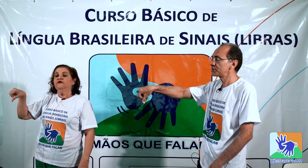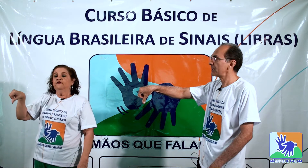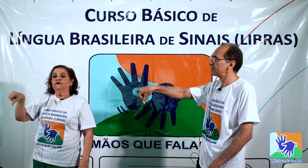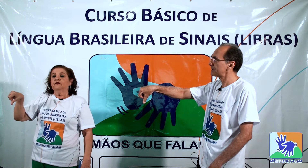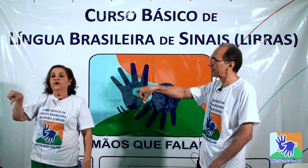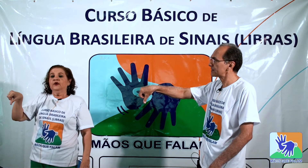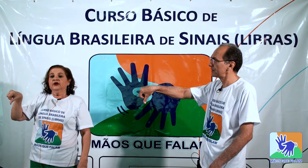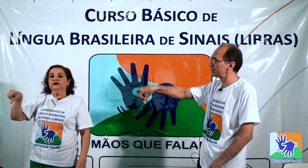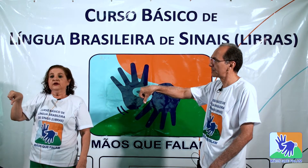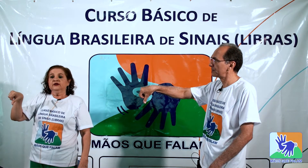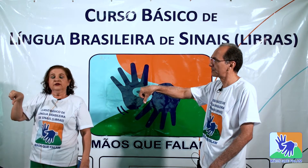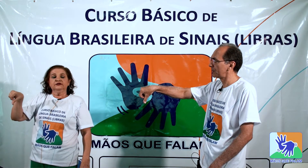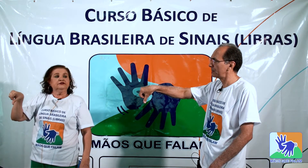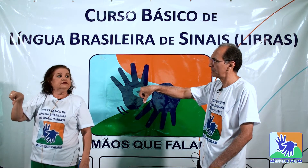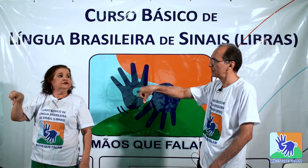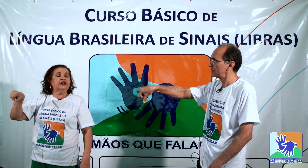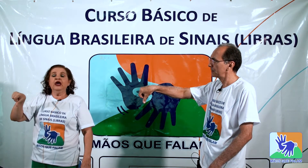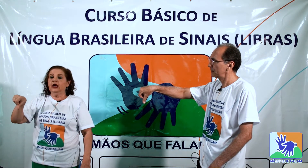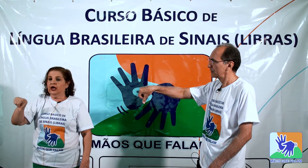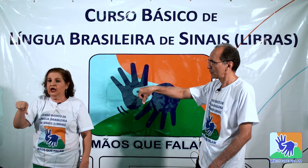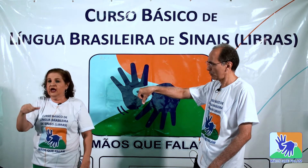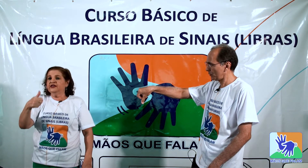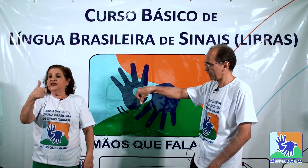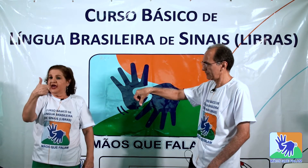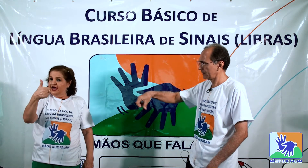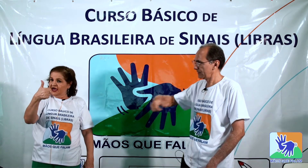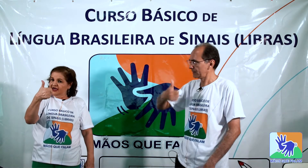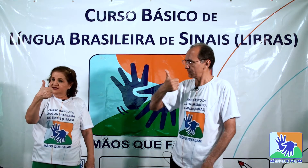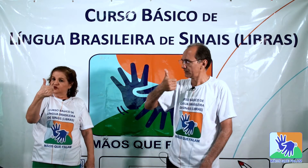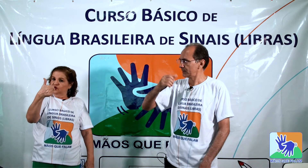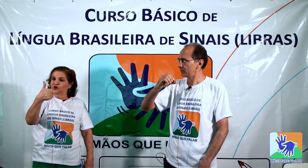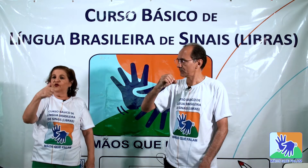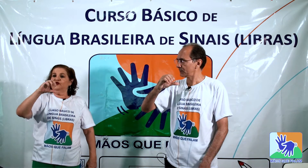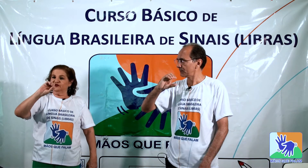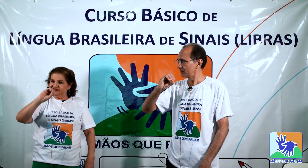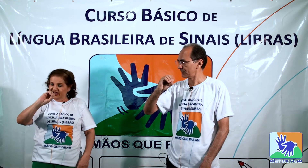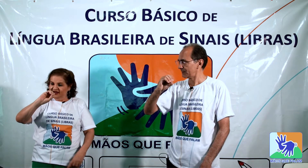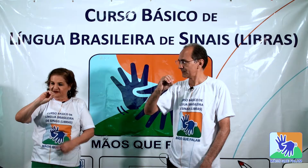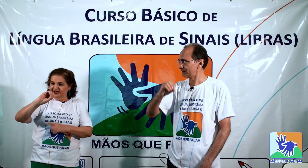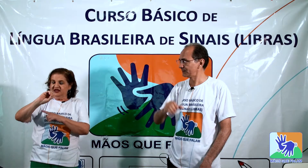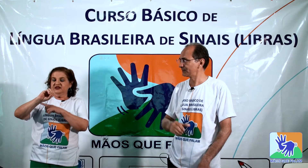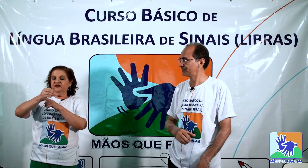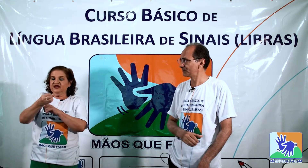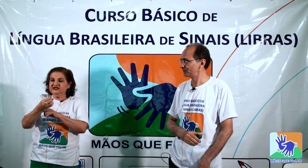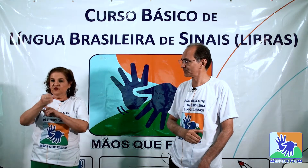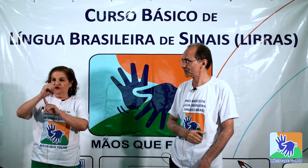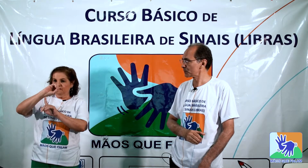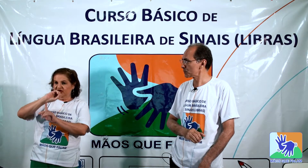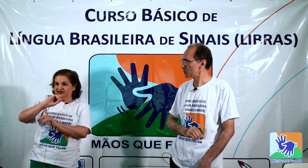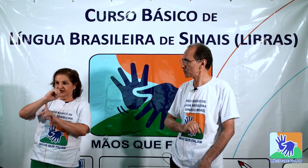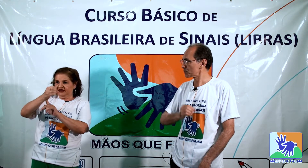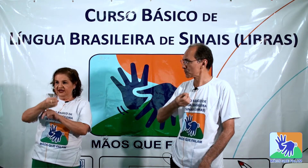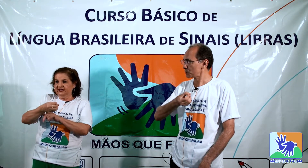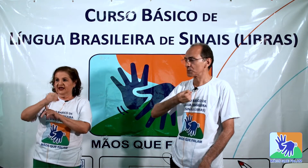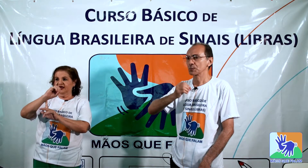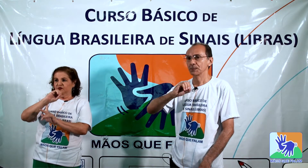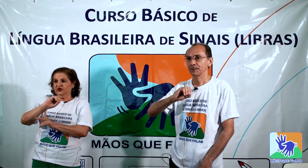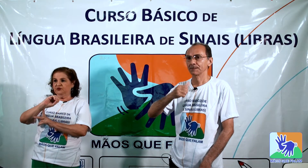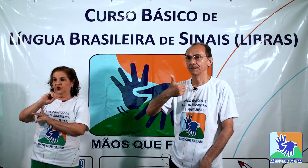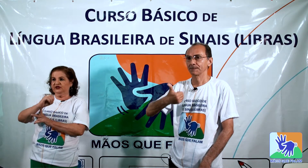quantidade 10 tem? Tem, 10, 1 e o 0. Então, esse movimento aqui, né, é muito